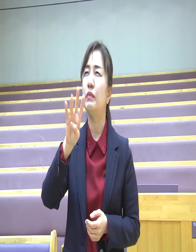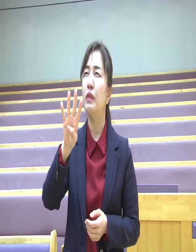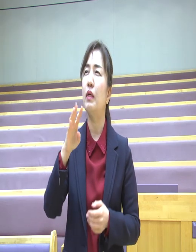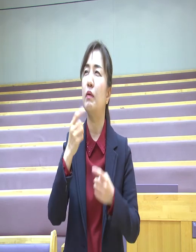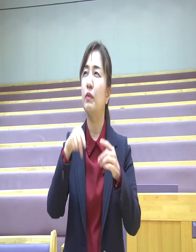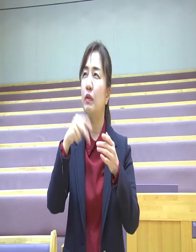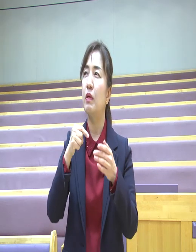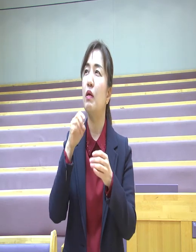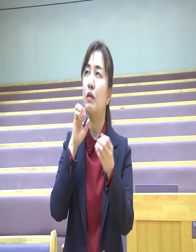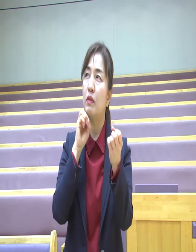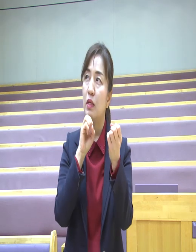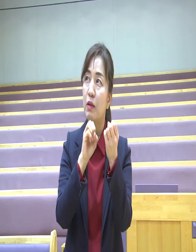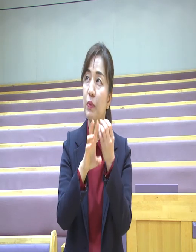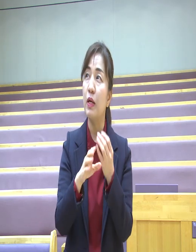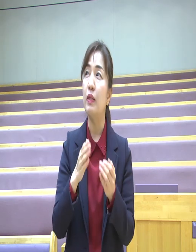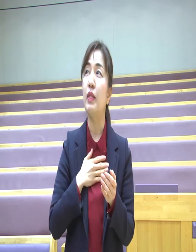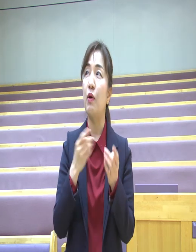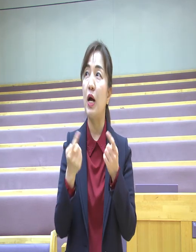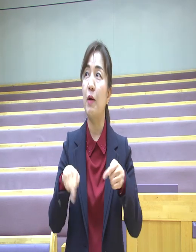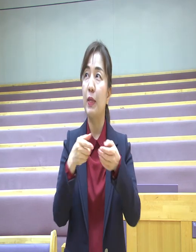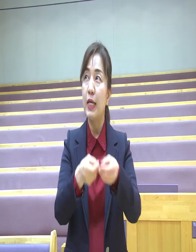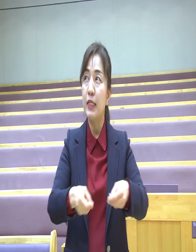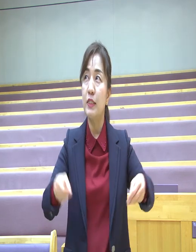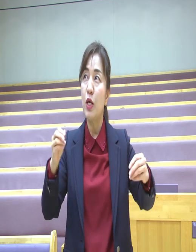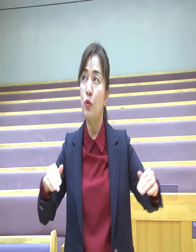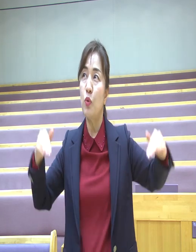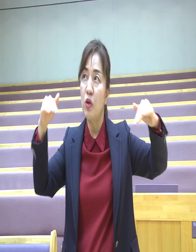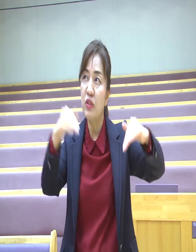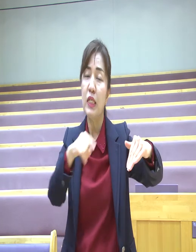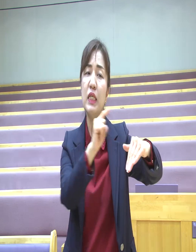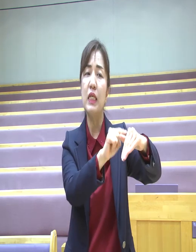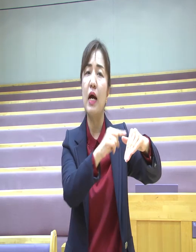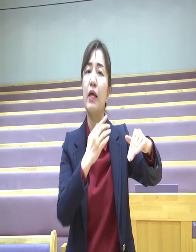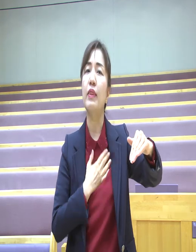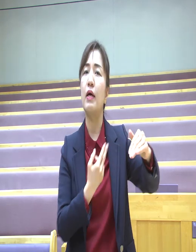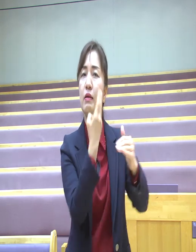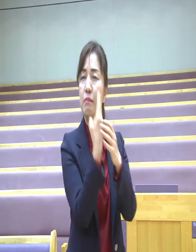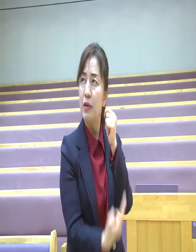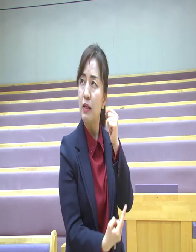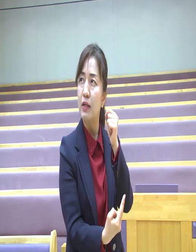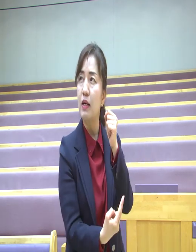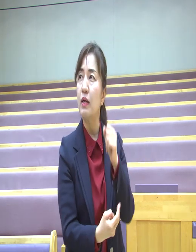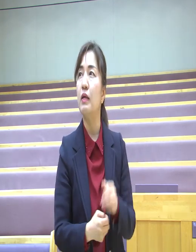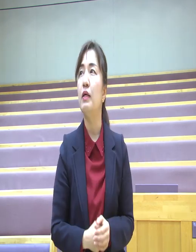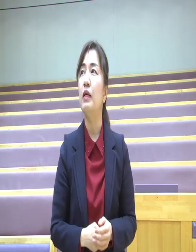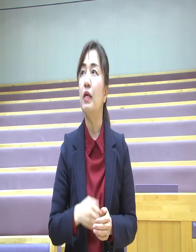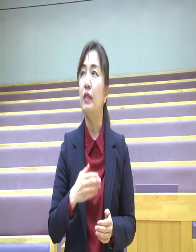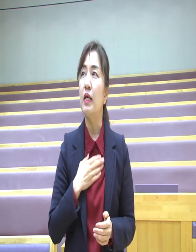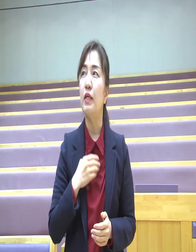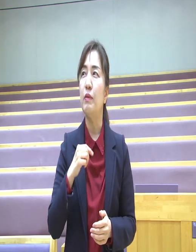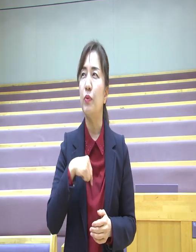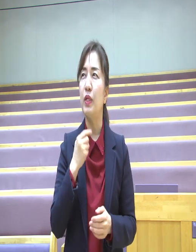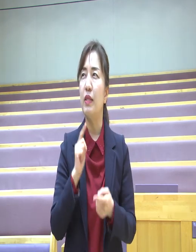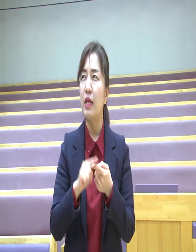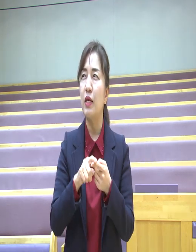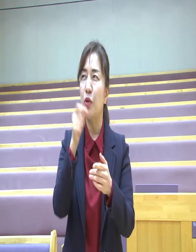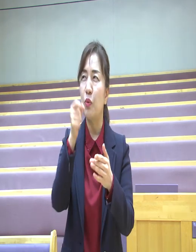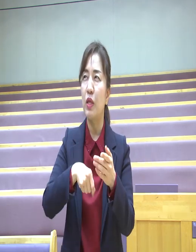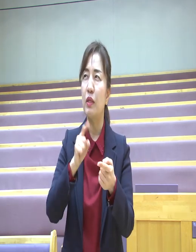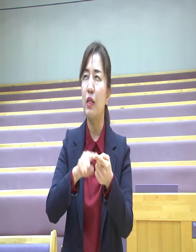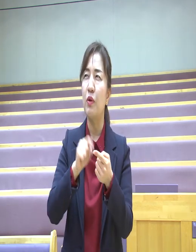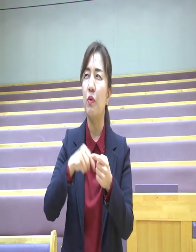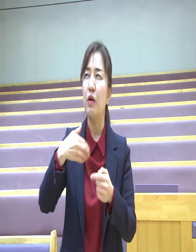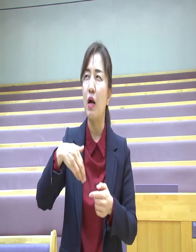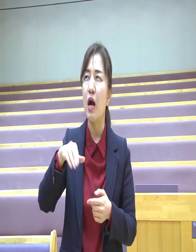함께 읽습니다. 시작. 대답하여 이르시되 나와 함께 그릇에 손을 넣는 그가 나를 팔리라. 인자는 자기에